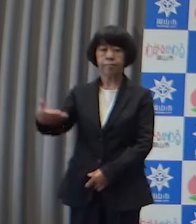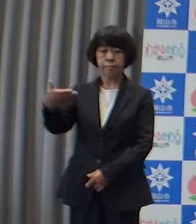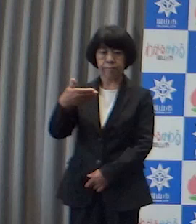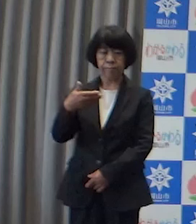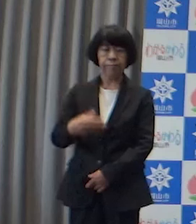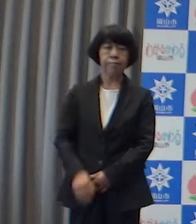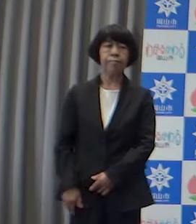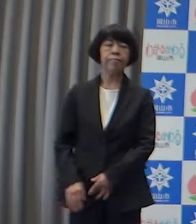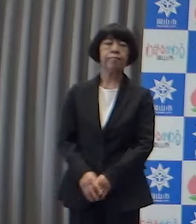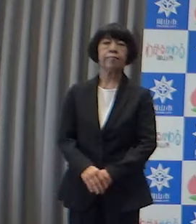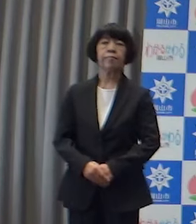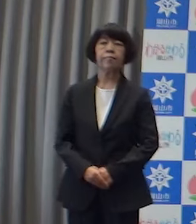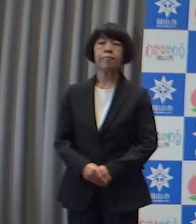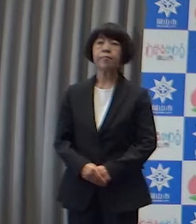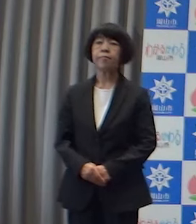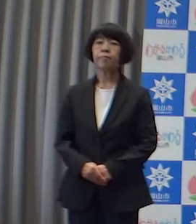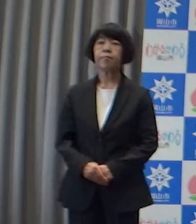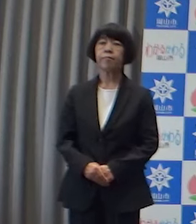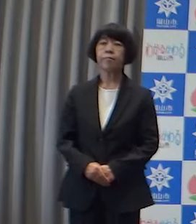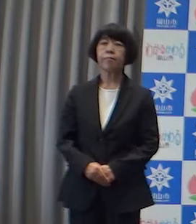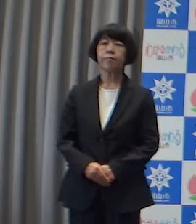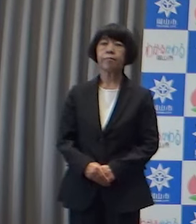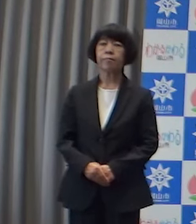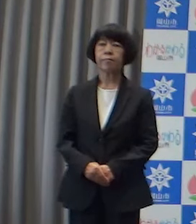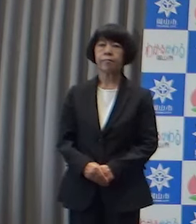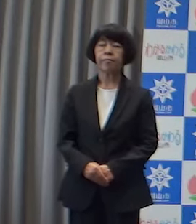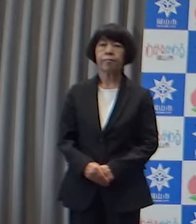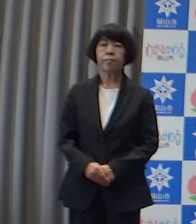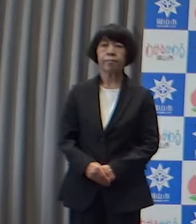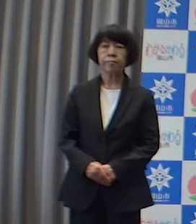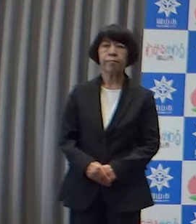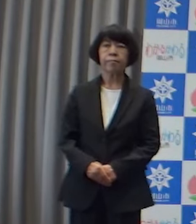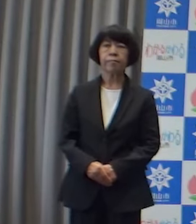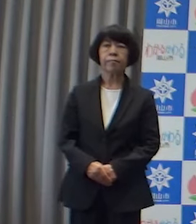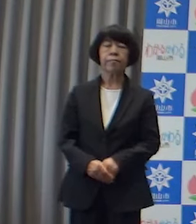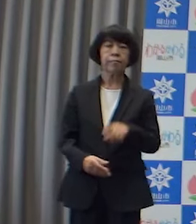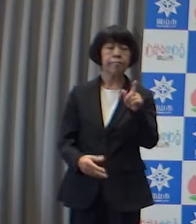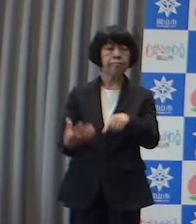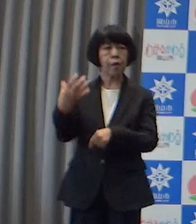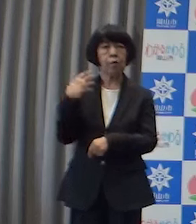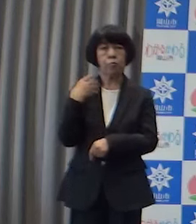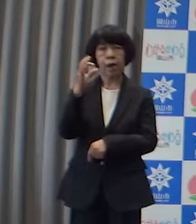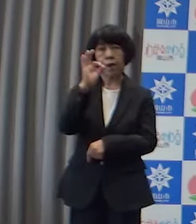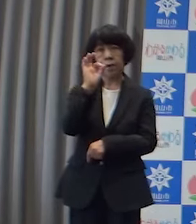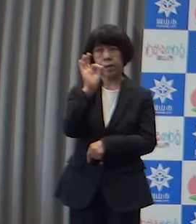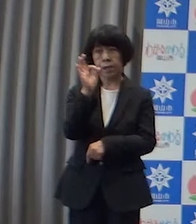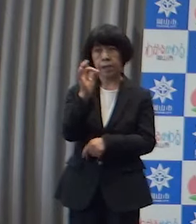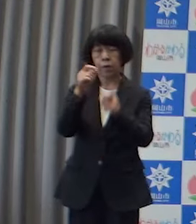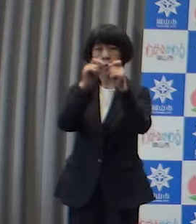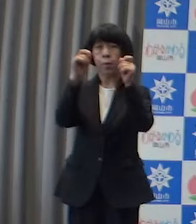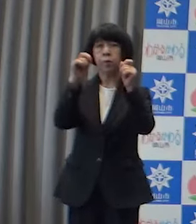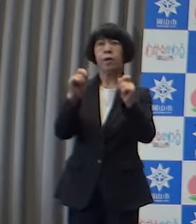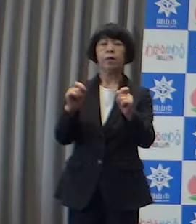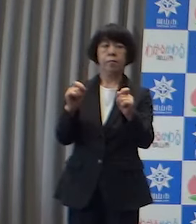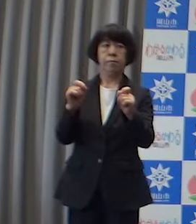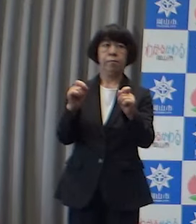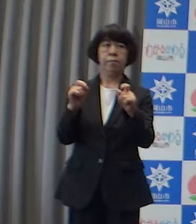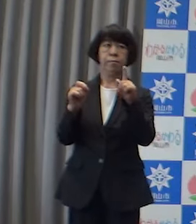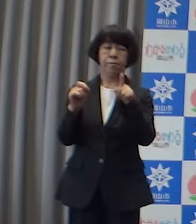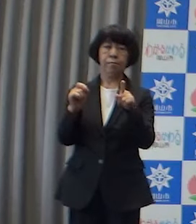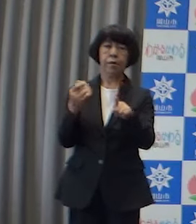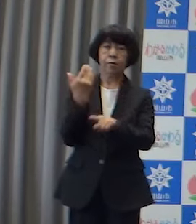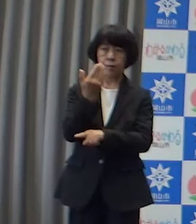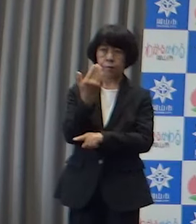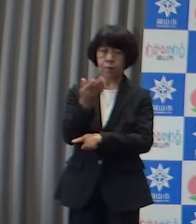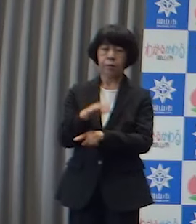OHK の竹下です。 はいはい。 負担金問題についてお伺いします。先月の28日に茨